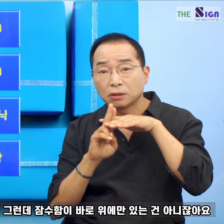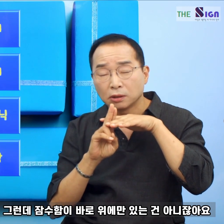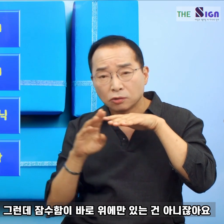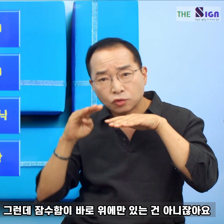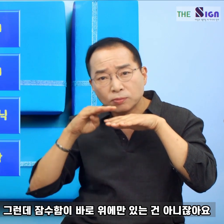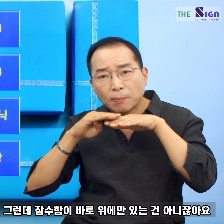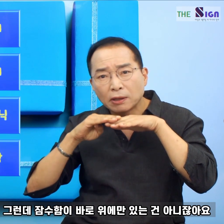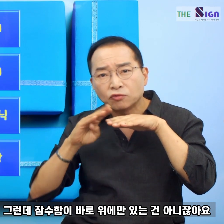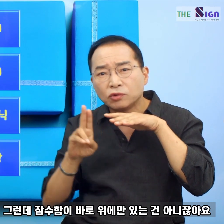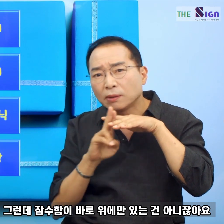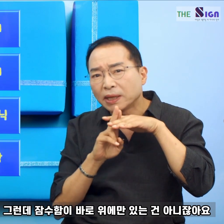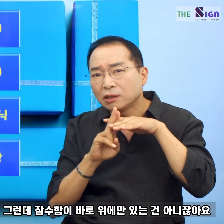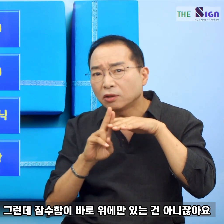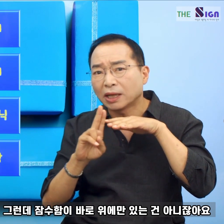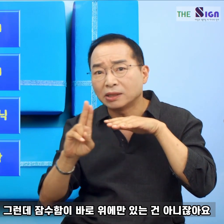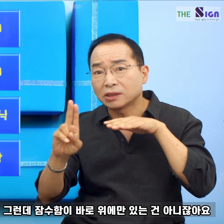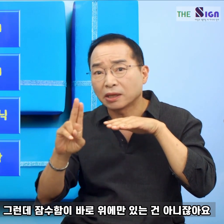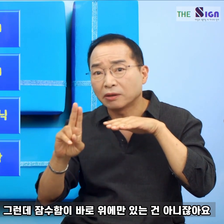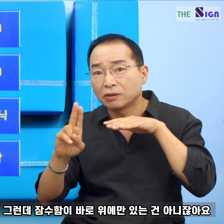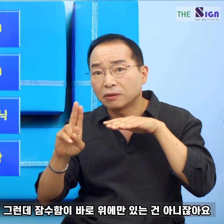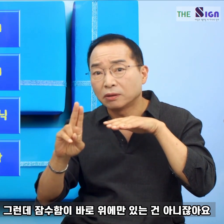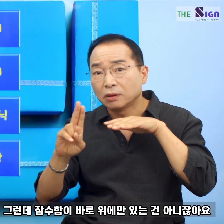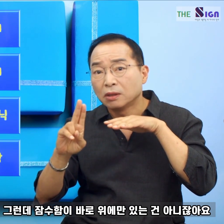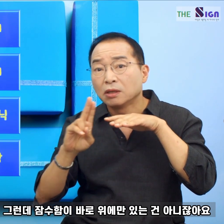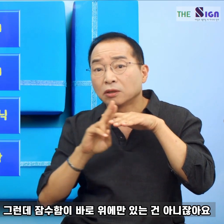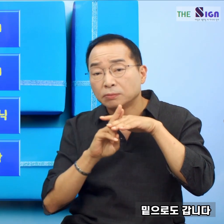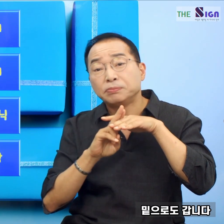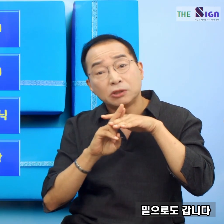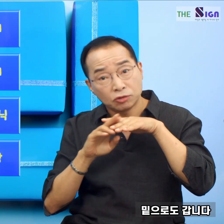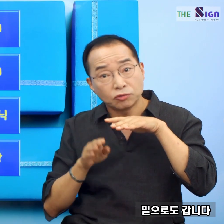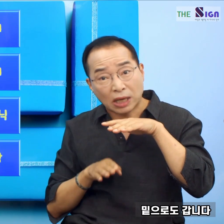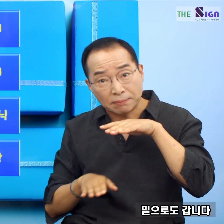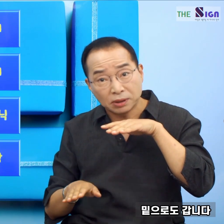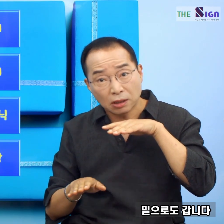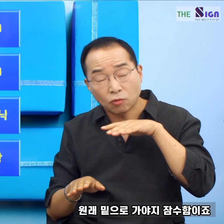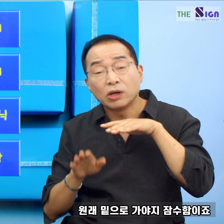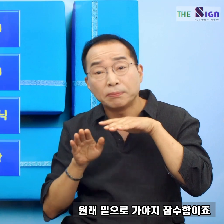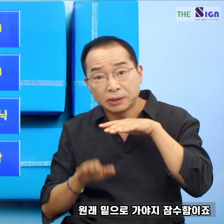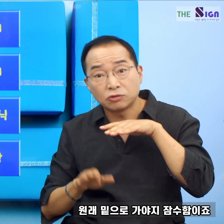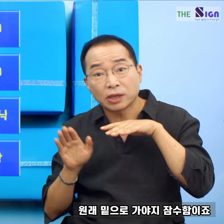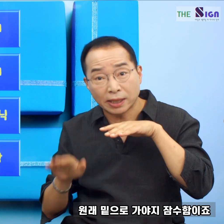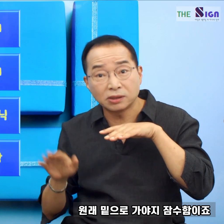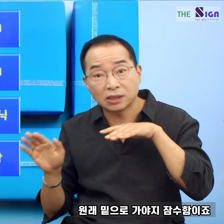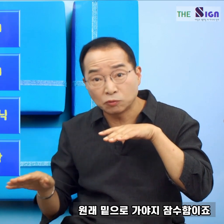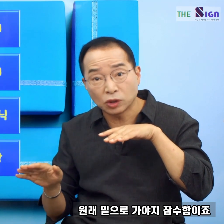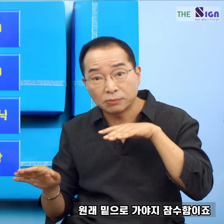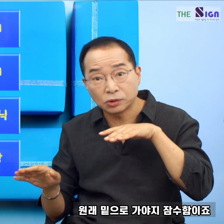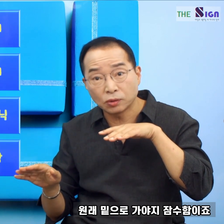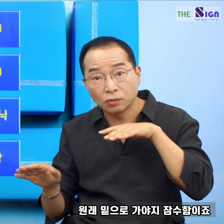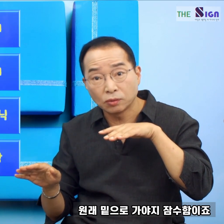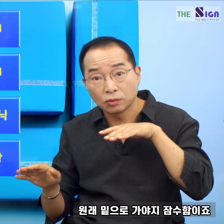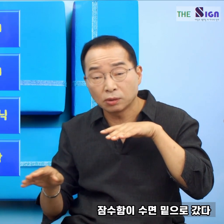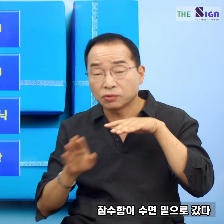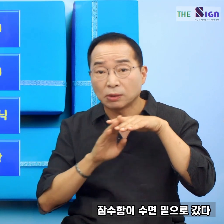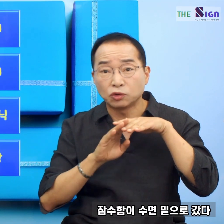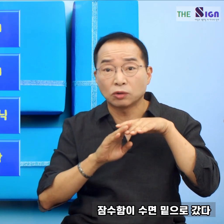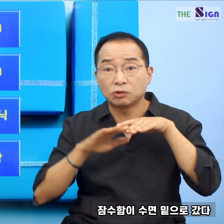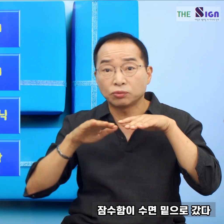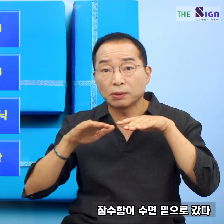그 수면 바로 위에만 있는 건 아니잖아요. 그 밑으로도 갑니다. 원래 밑으로 가야지 잠수함이죠. 그럼 잠수함이 수면